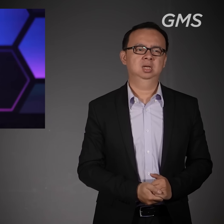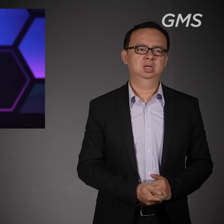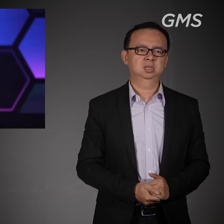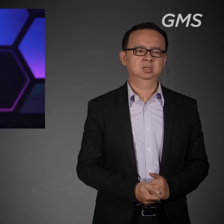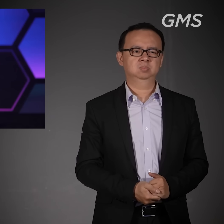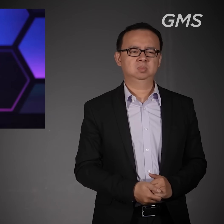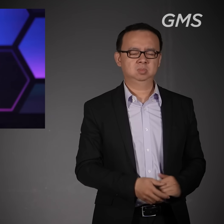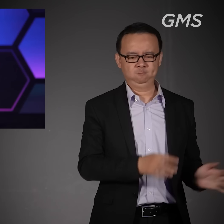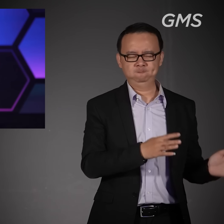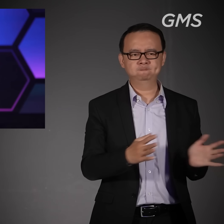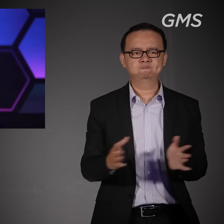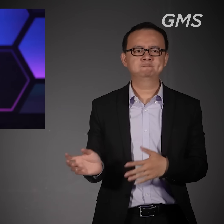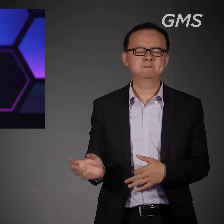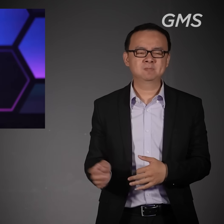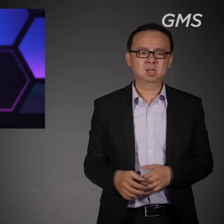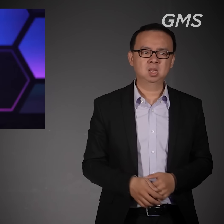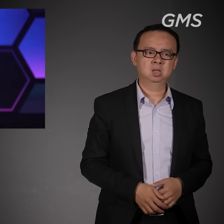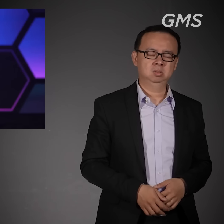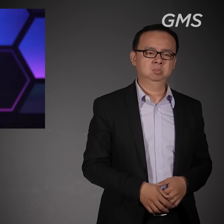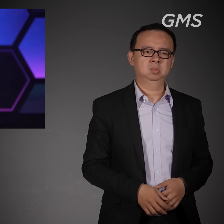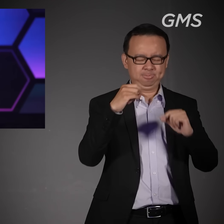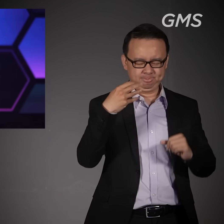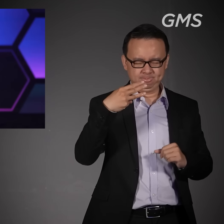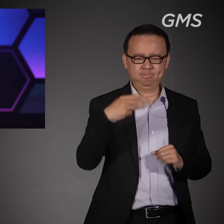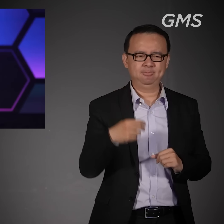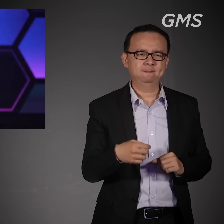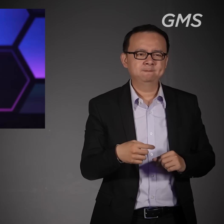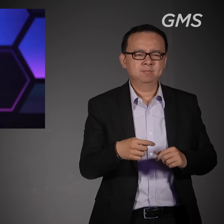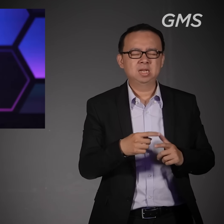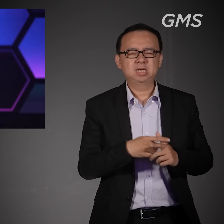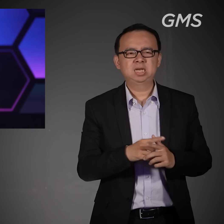secara simbolis berbicara tentang jemaat yang terlantar.